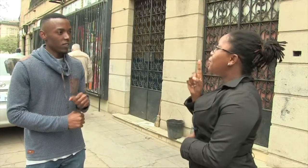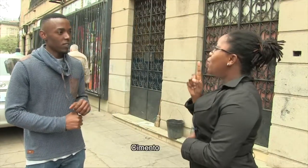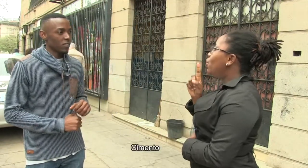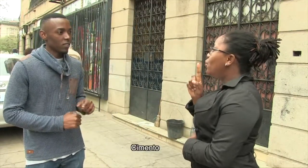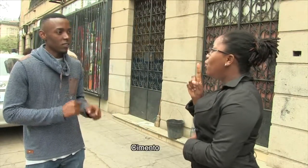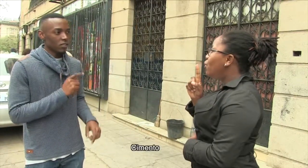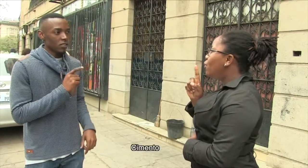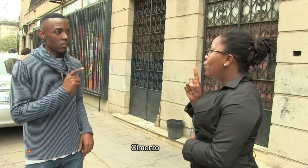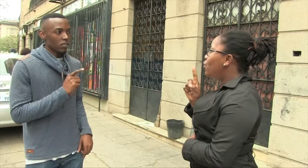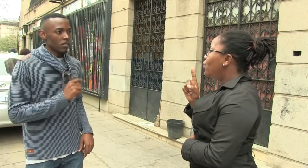Cimento